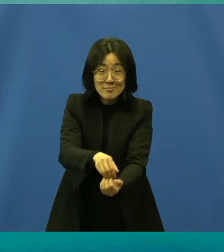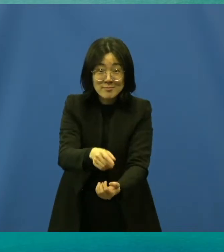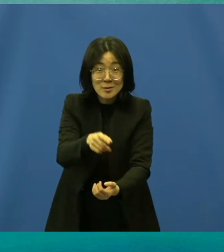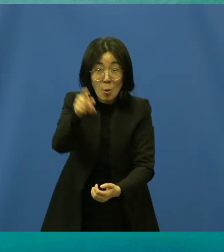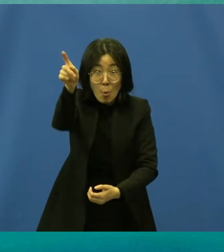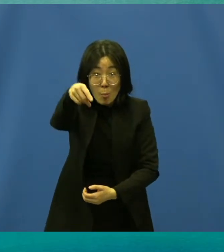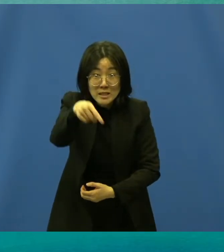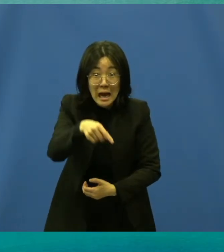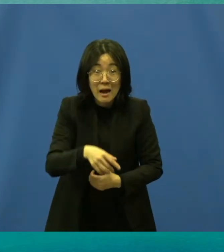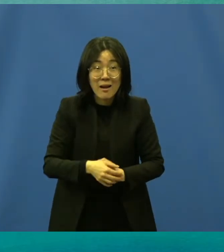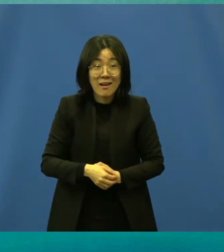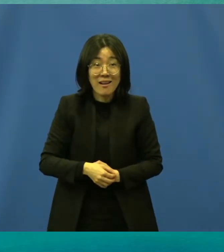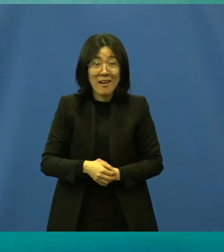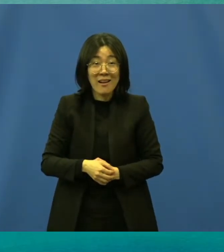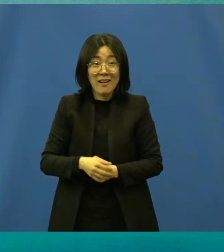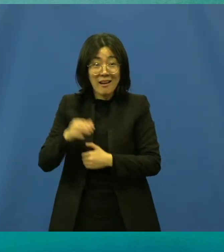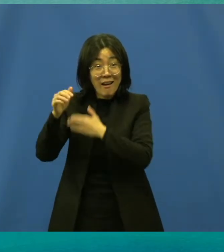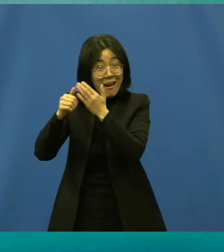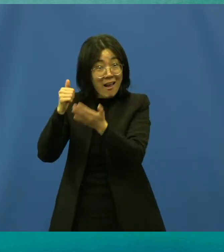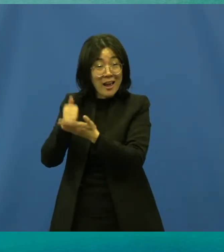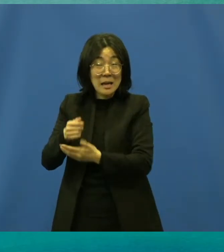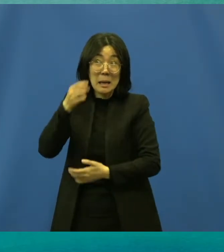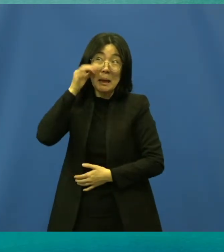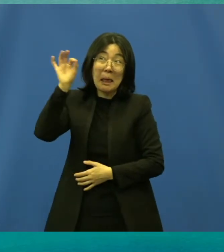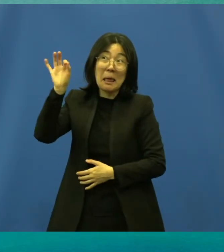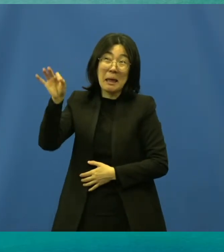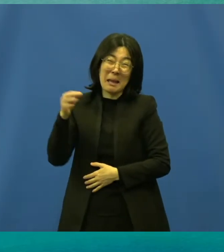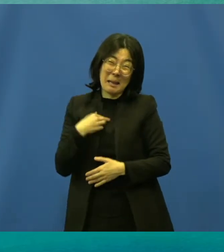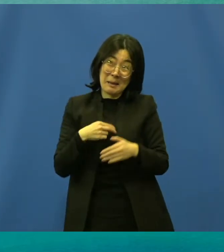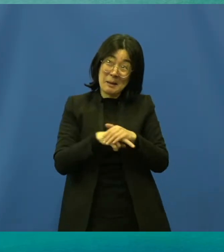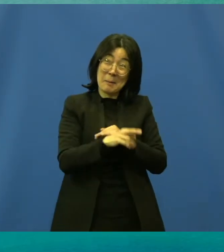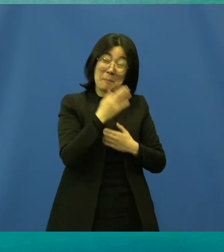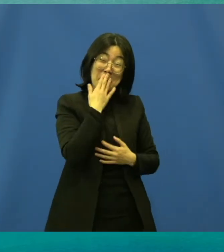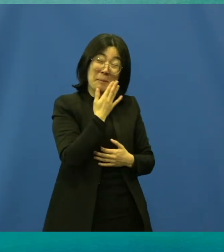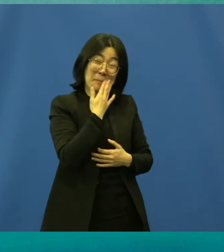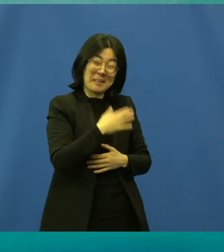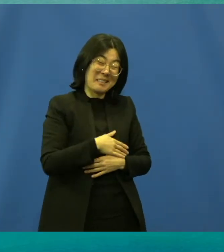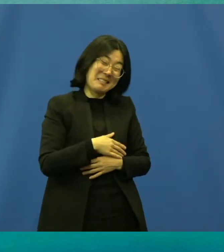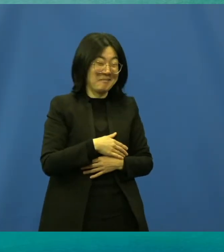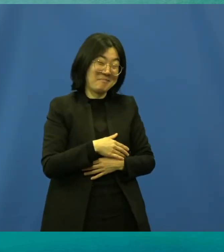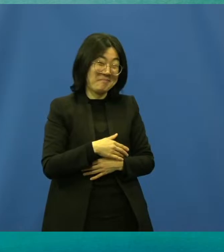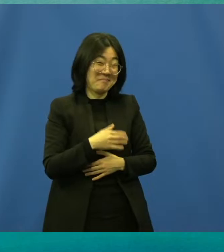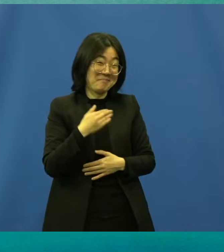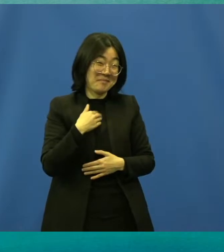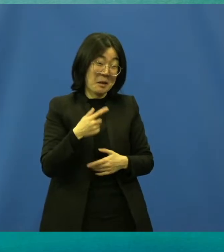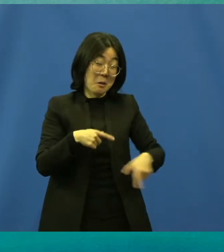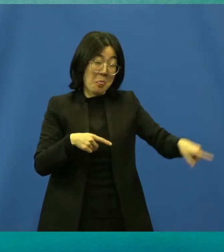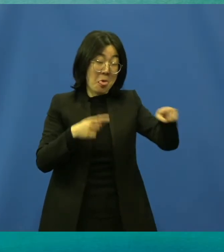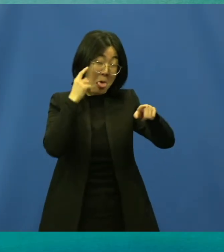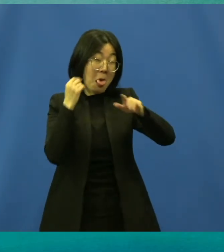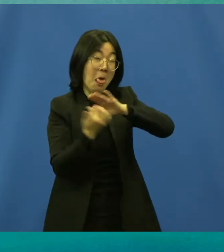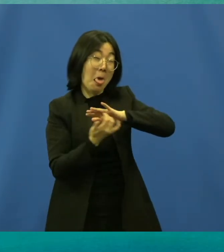하나님을 만만하게 보시면 안 됩니다. 요나는 하나님을 만만하게 봤습니다.